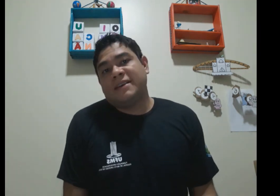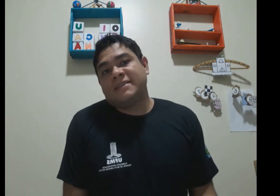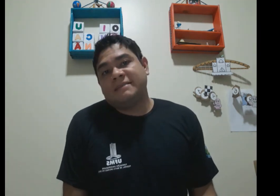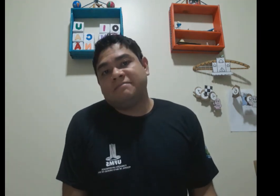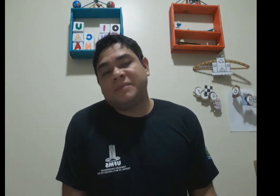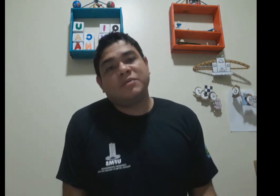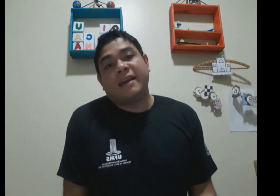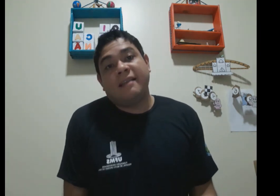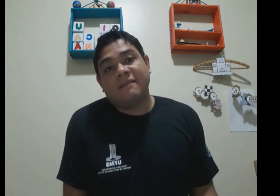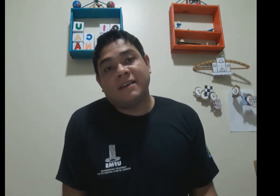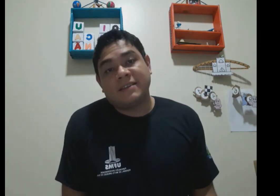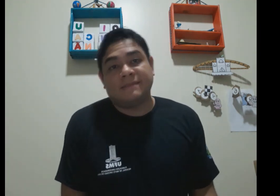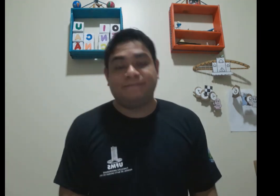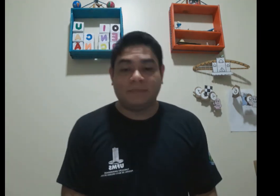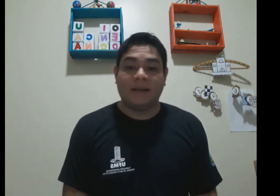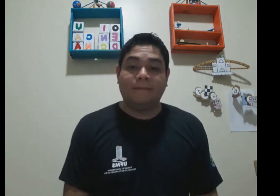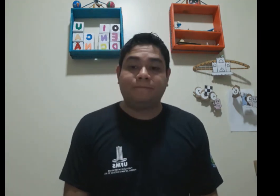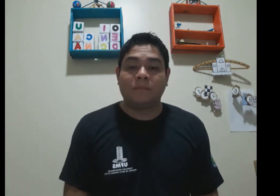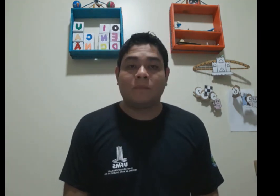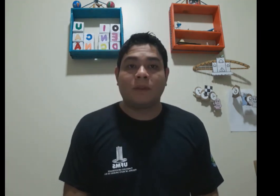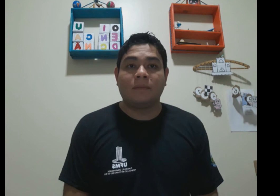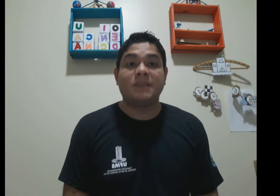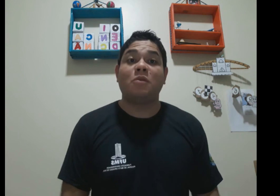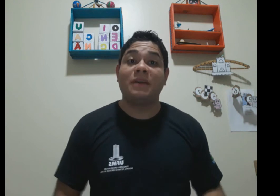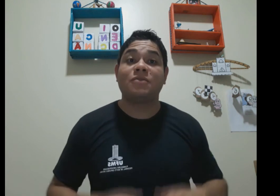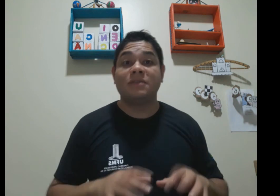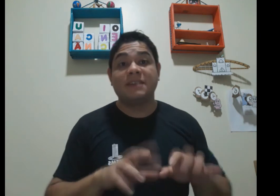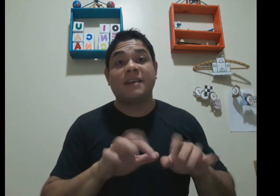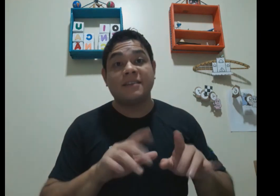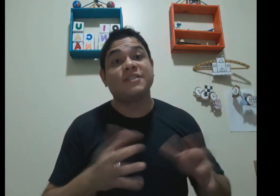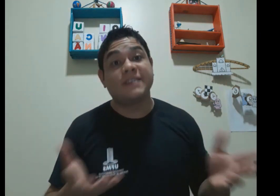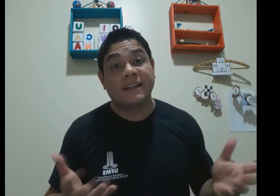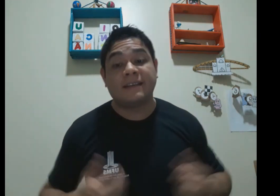portuguesa não tem relevância, tá? Principalmente quando se trata de escrita.